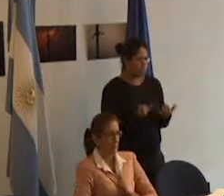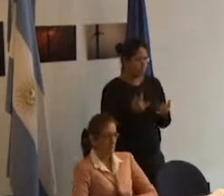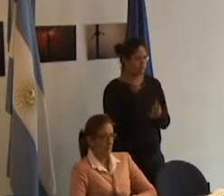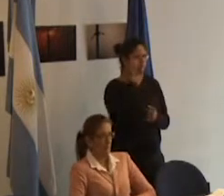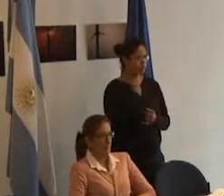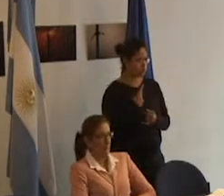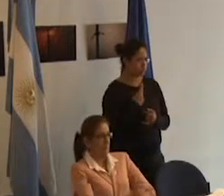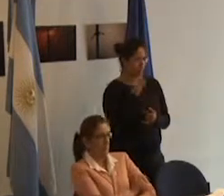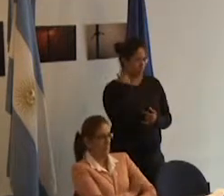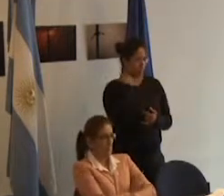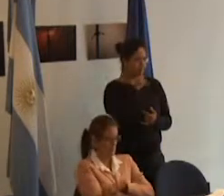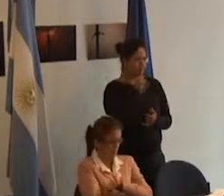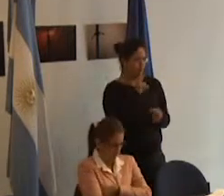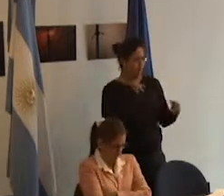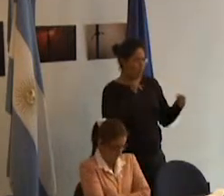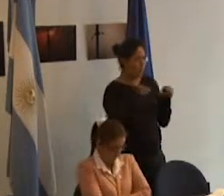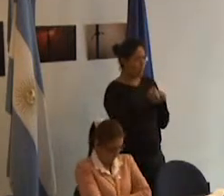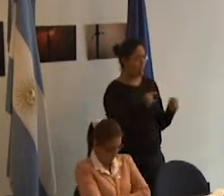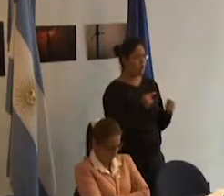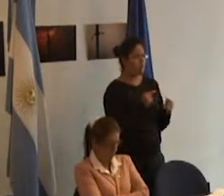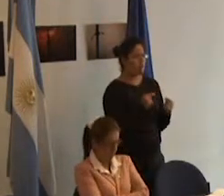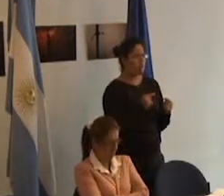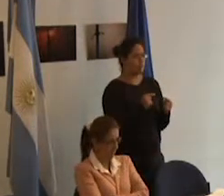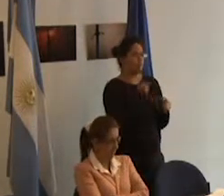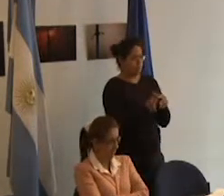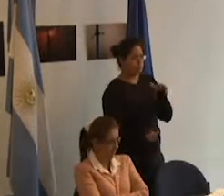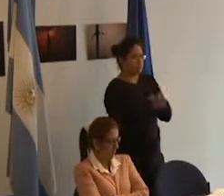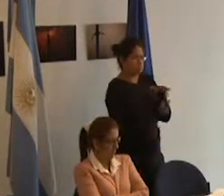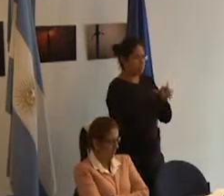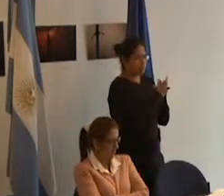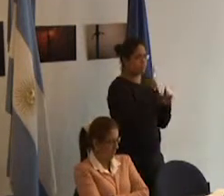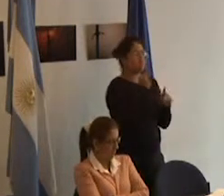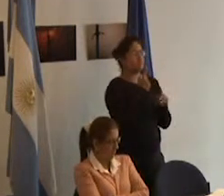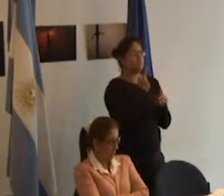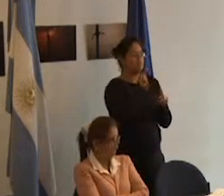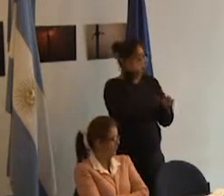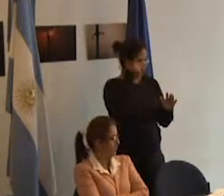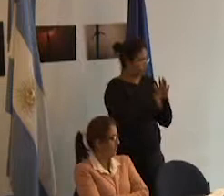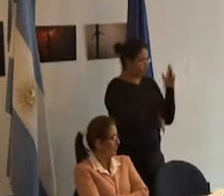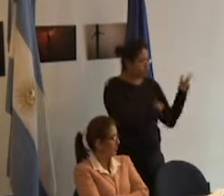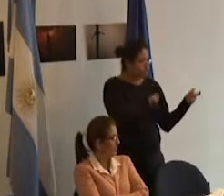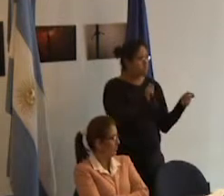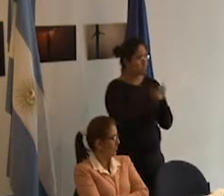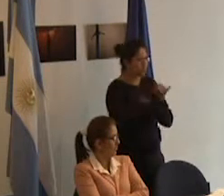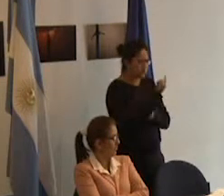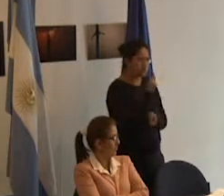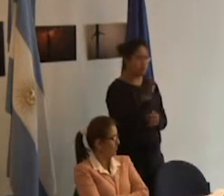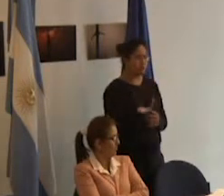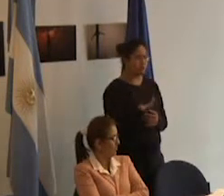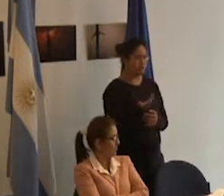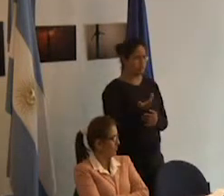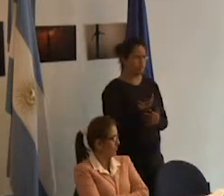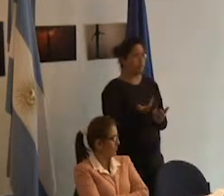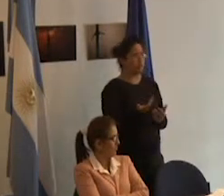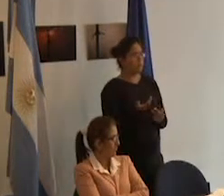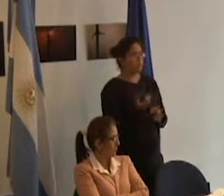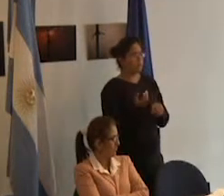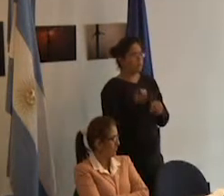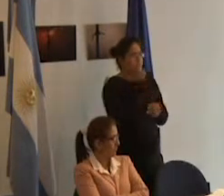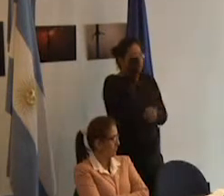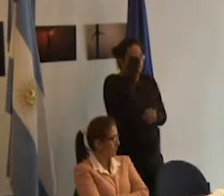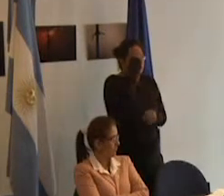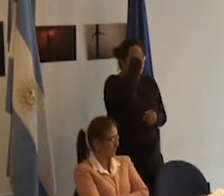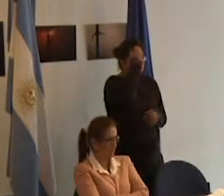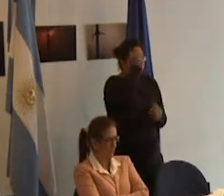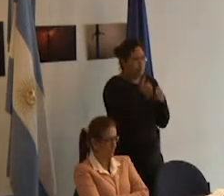hemos tenido estos dos días, que se han generado profundas transformaciones. El hecho de que los profesores